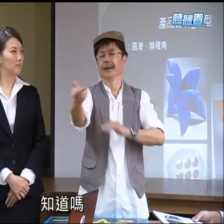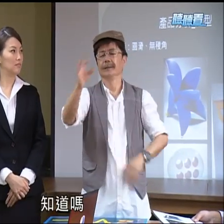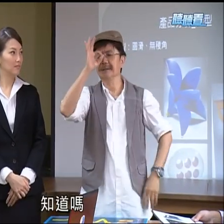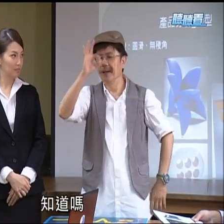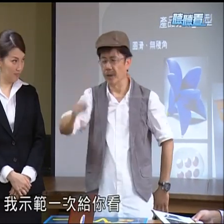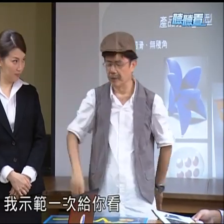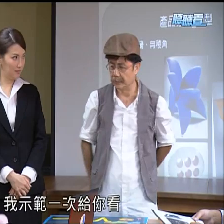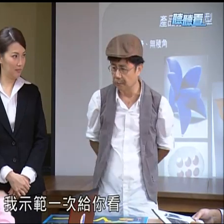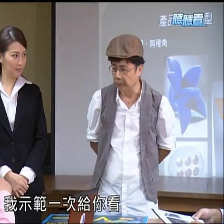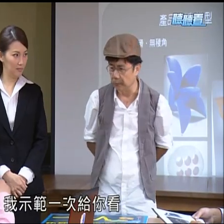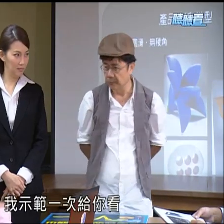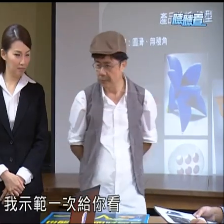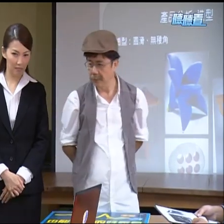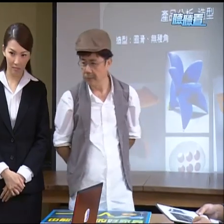啊，我示范一次给你看啊。